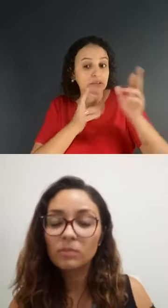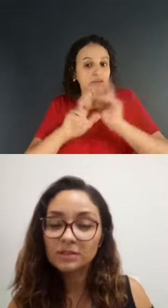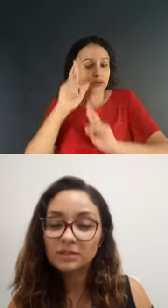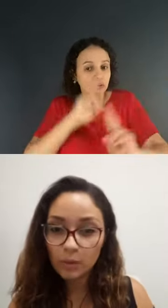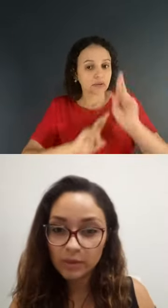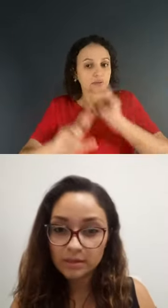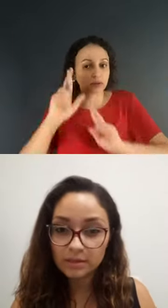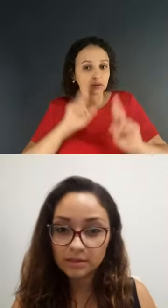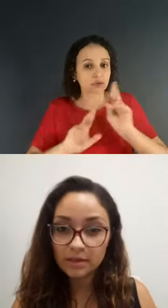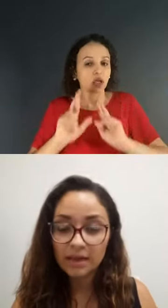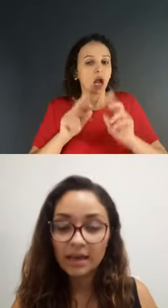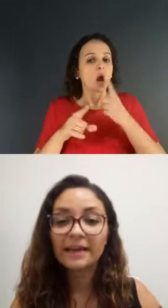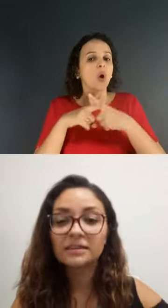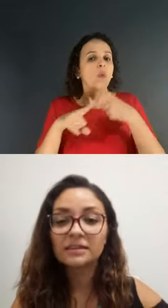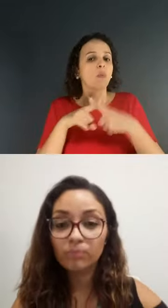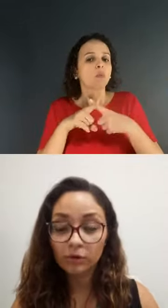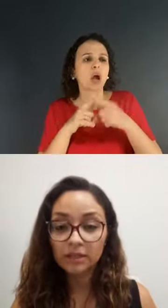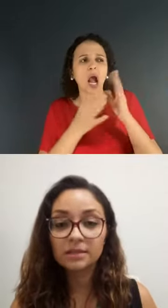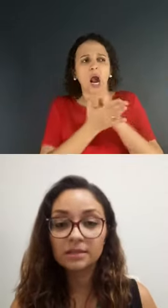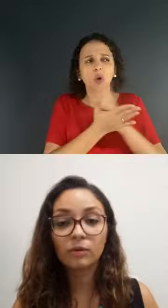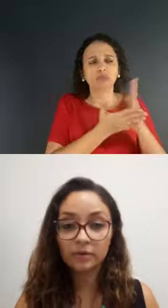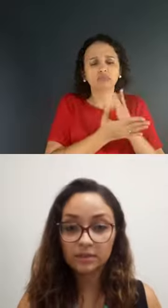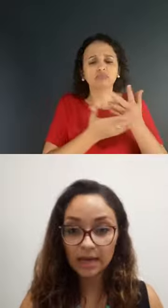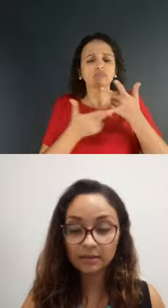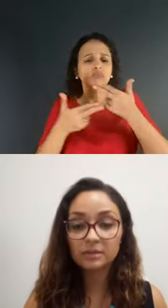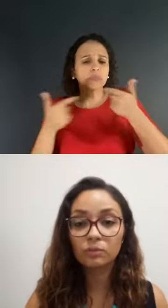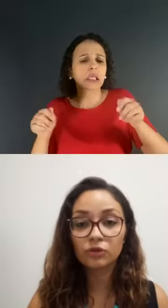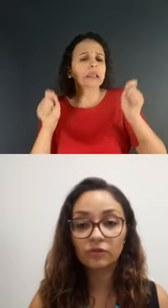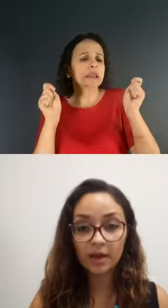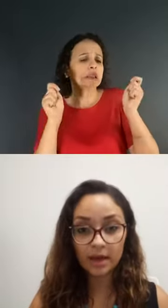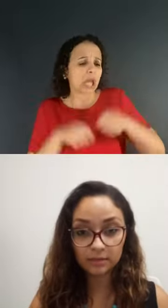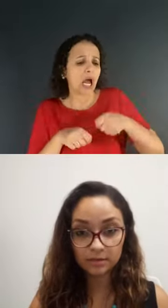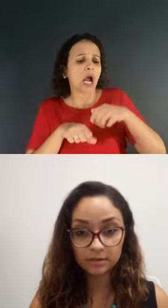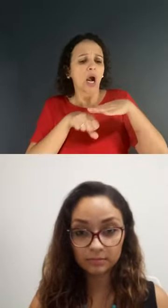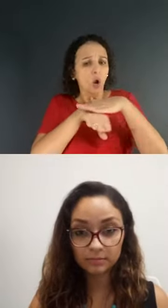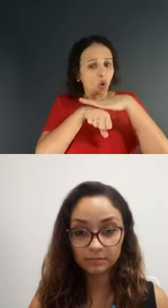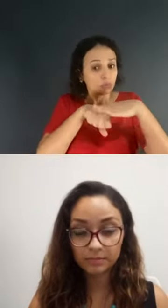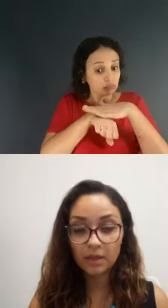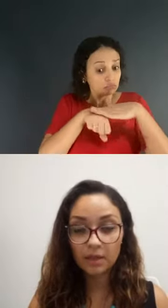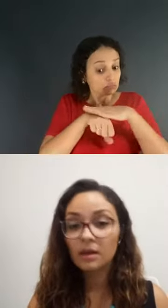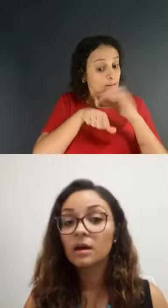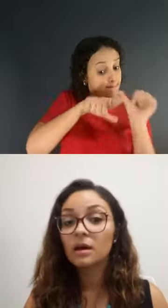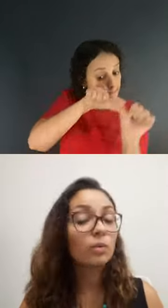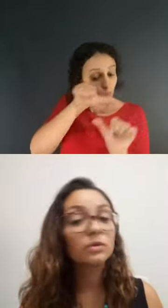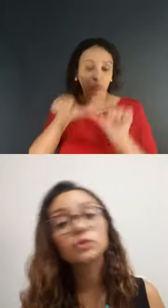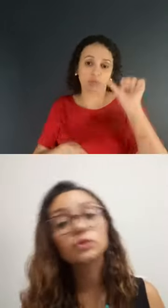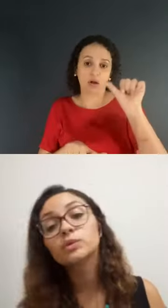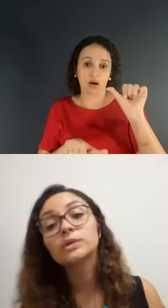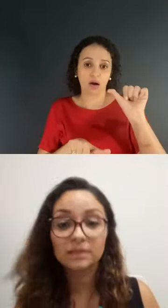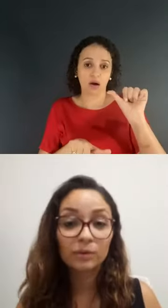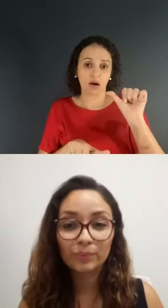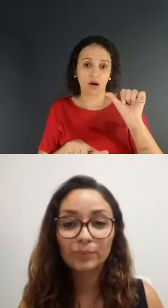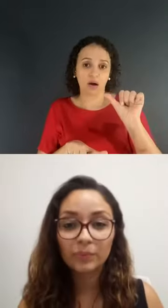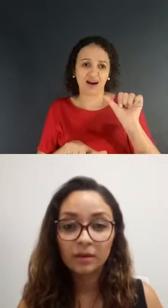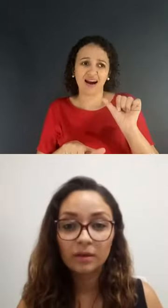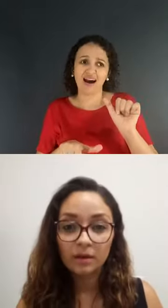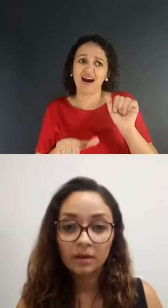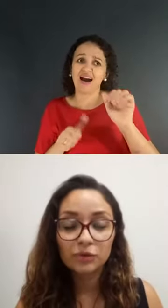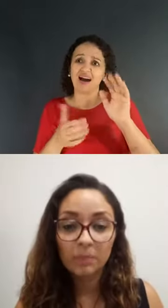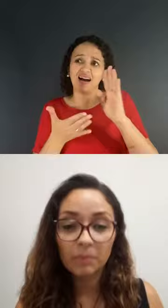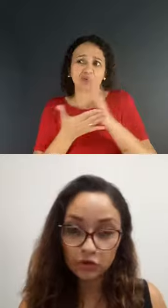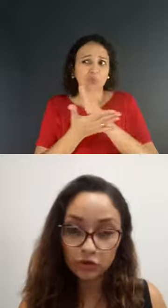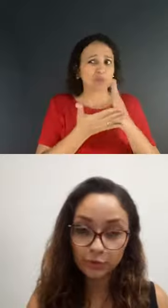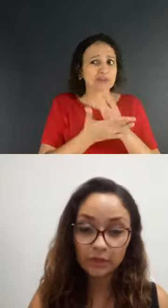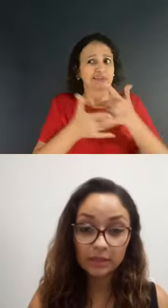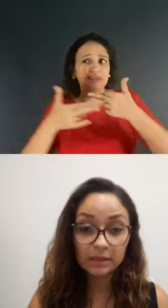porque algumas coisas elas podem ser conversadas e modificadas. Algumas coisas não.